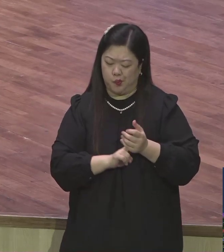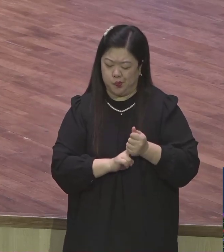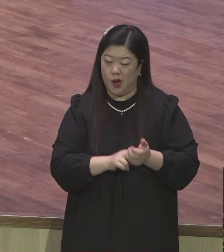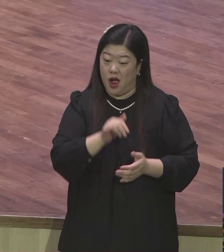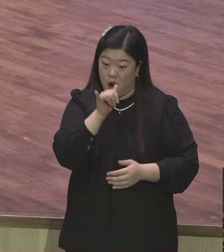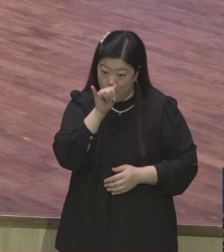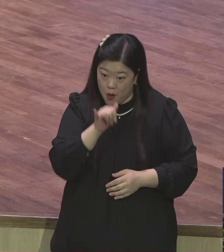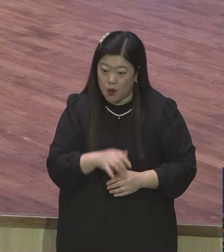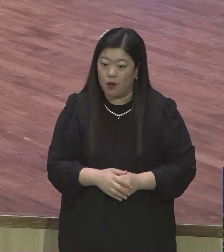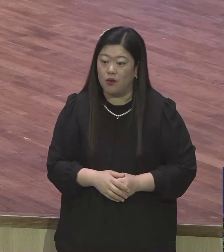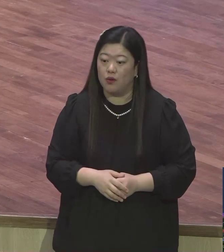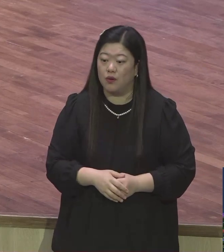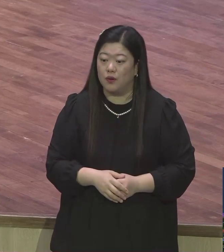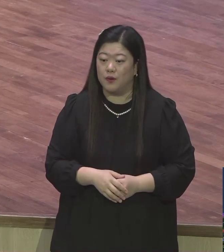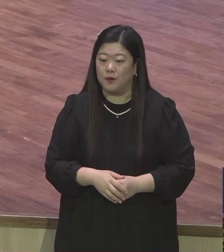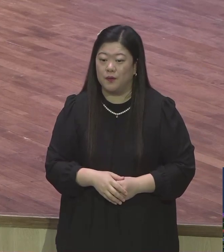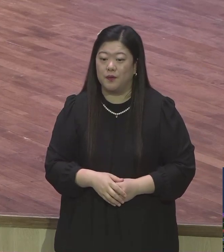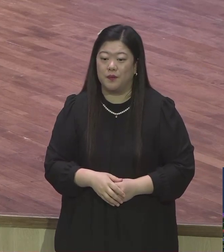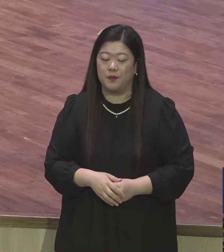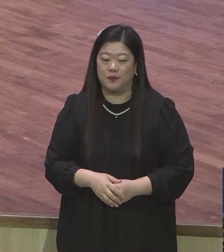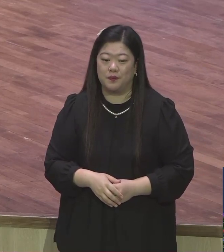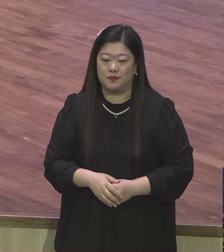아예 누구인지도 몰라.